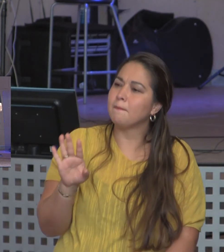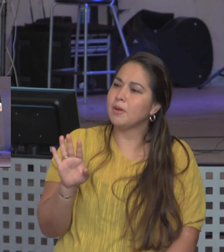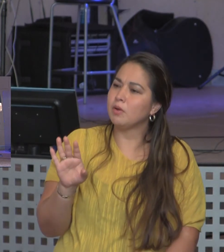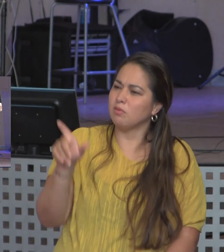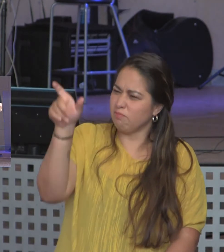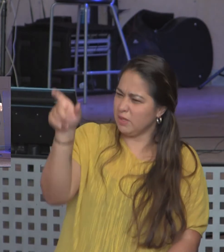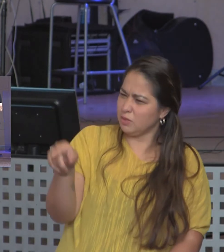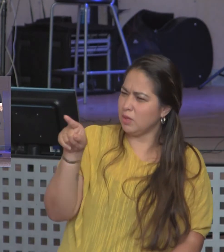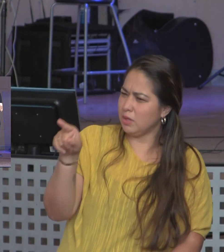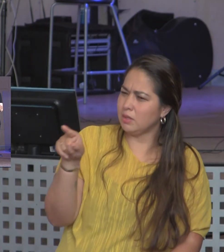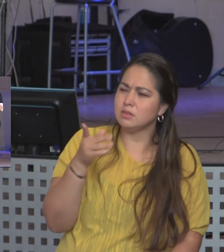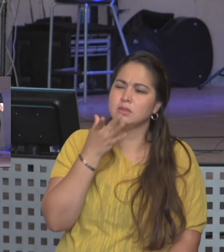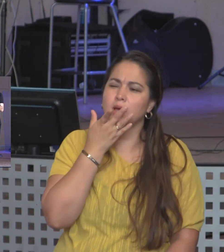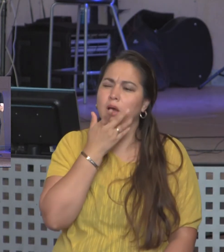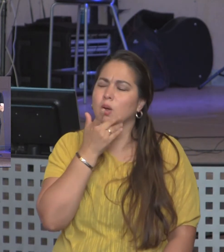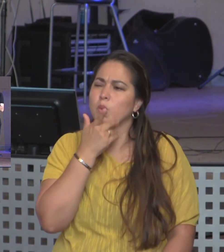fruto.